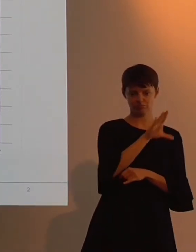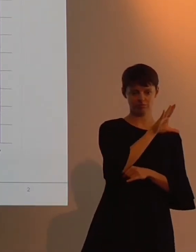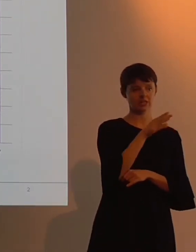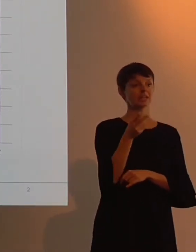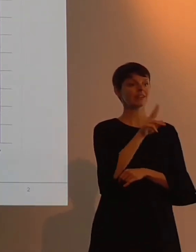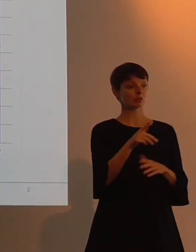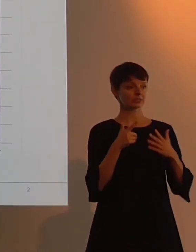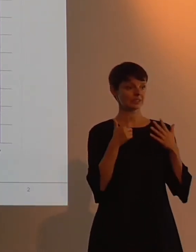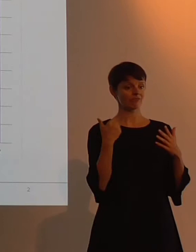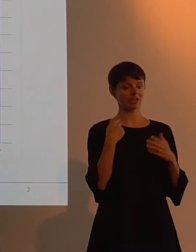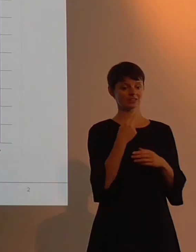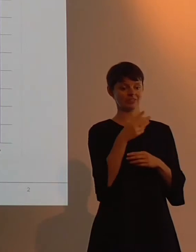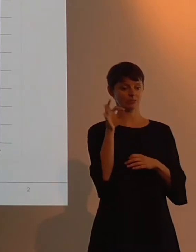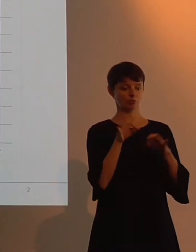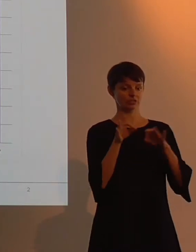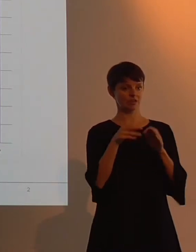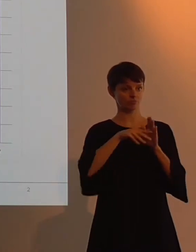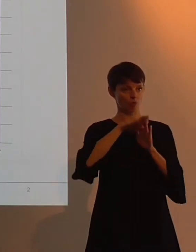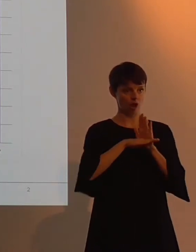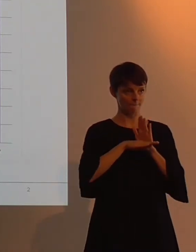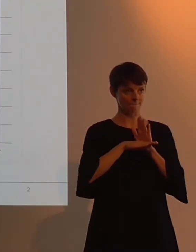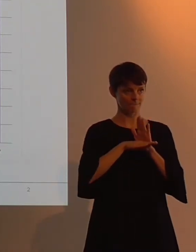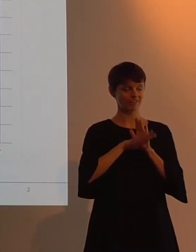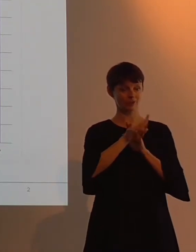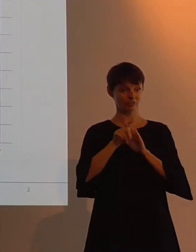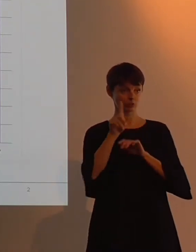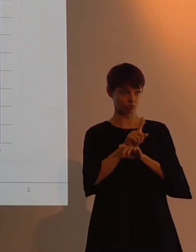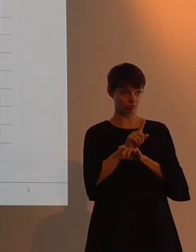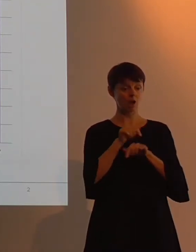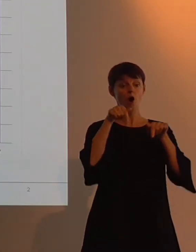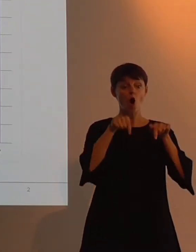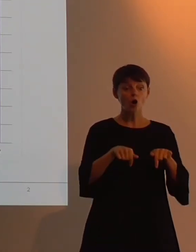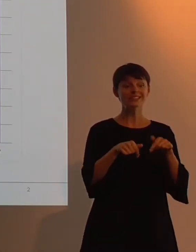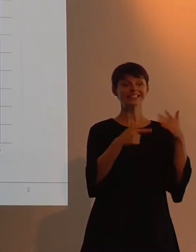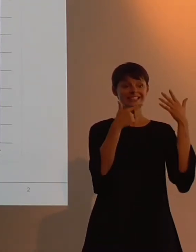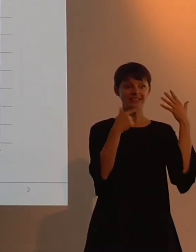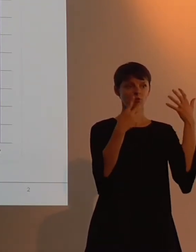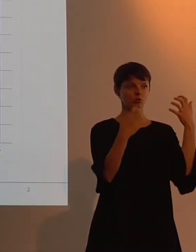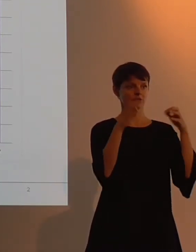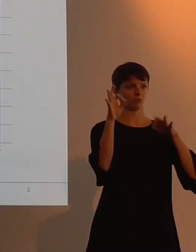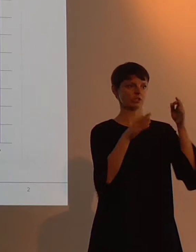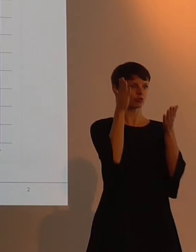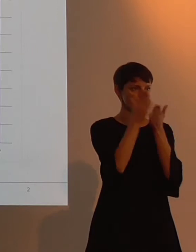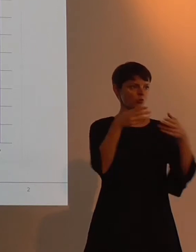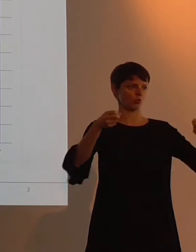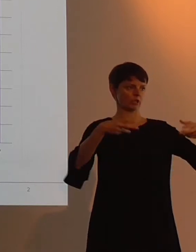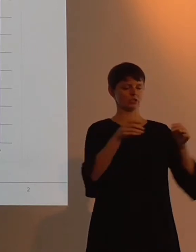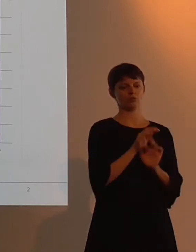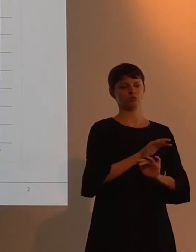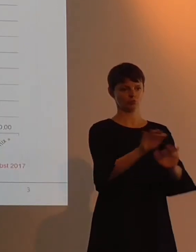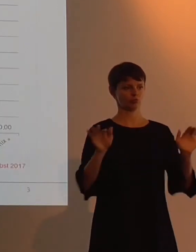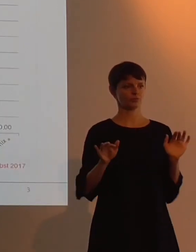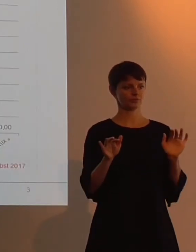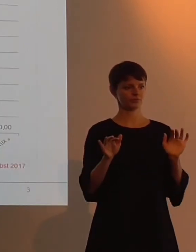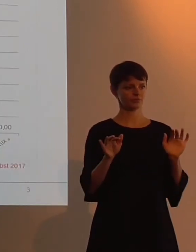Morgen einen sehr schönen Begriff geprägt von der Baustelle, die wir bei der Barrierefreiheit haben. Ich würde das deswegen auch ganz schnell umformulieren.